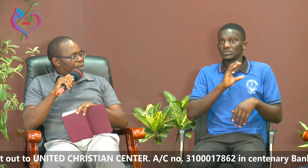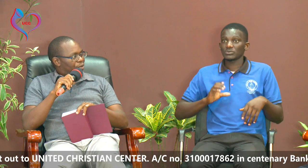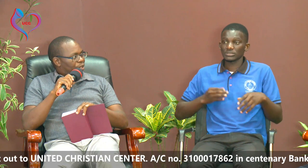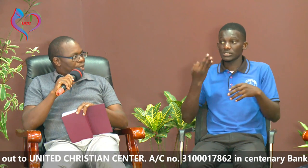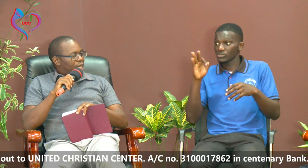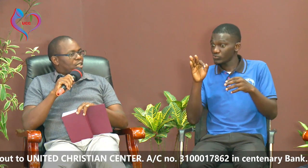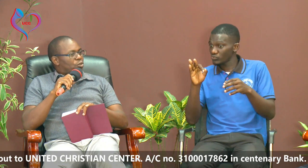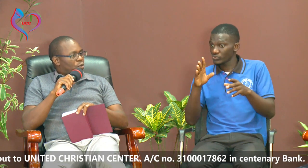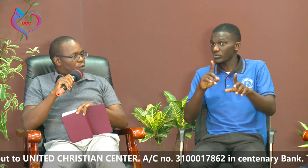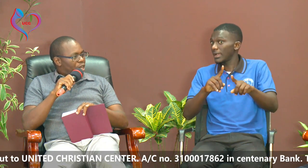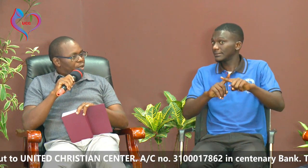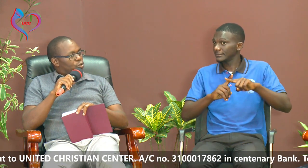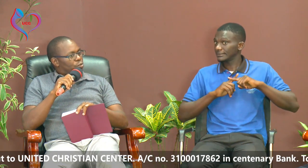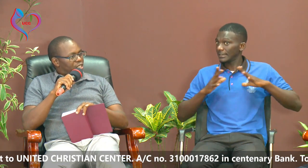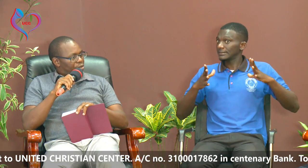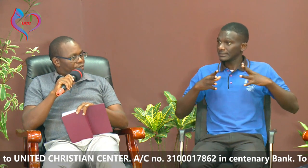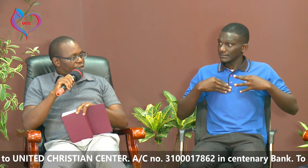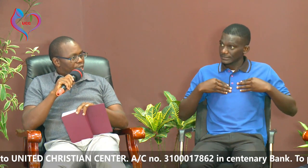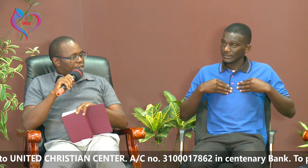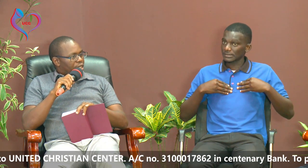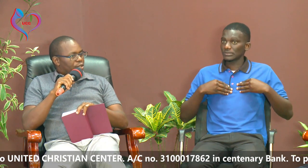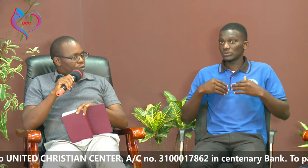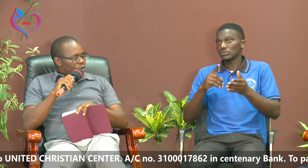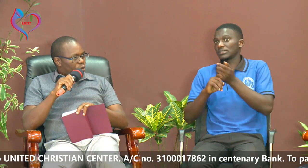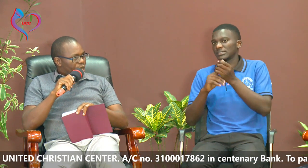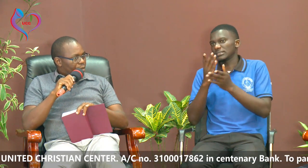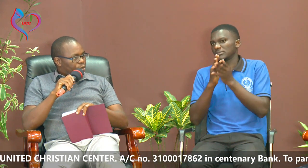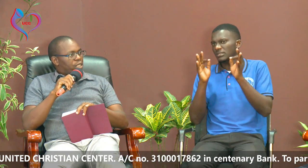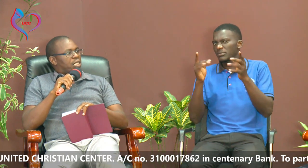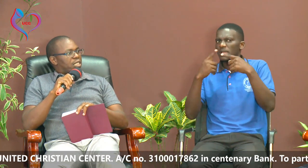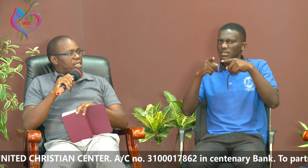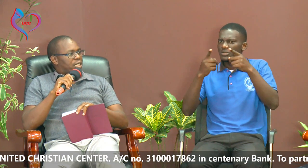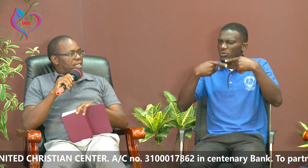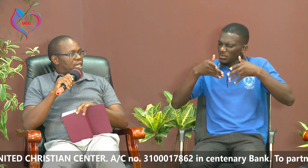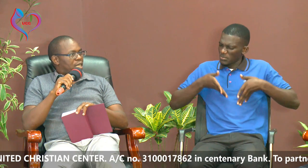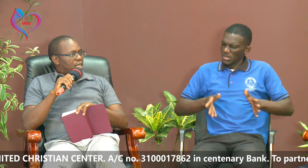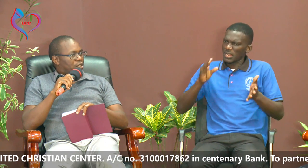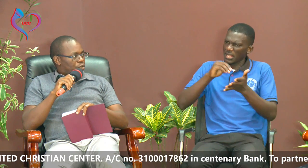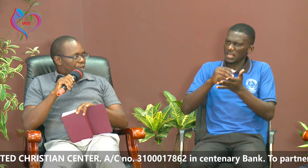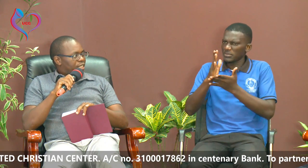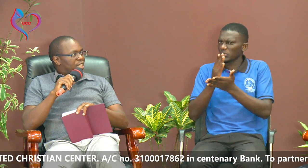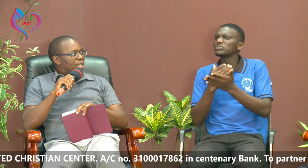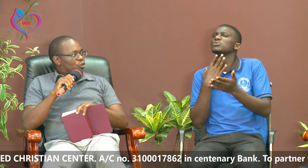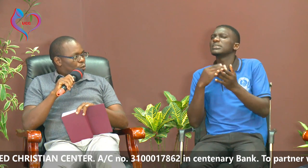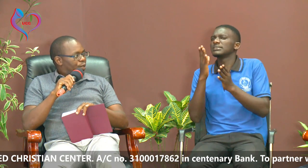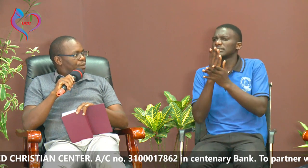bino. Katetulo koka kubanga batu subize byafuna. Tetulo koka kubanga batu tisiza. Tetulo koka neche njaga lanti omukule